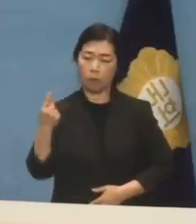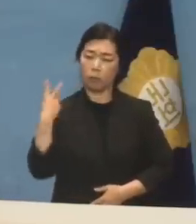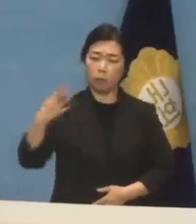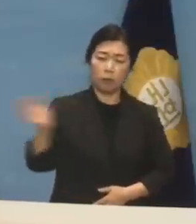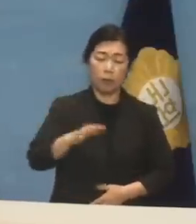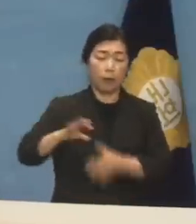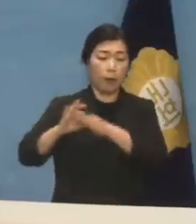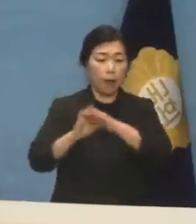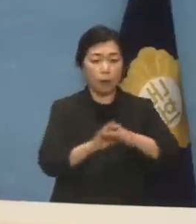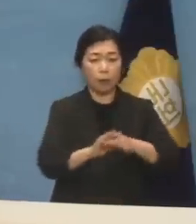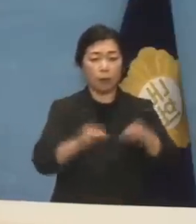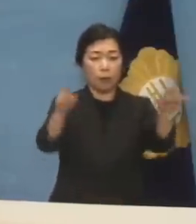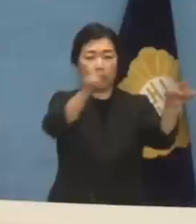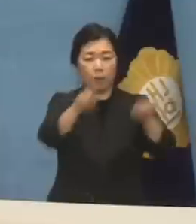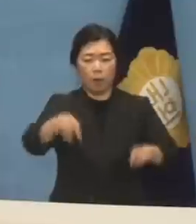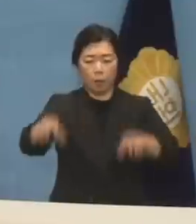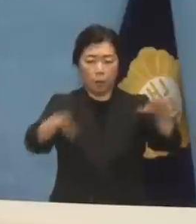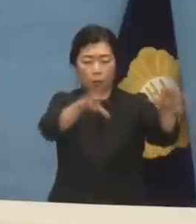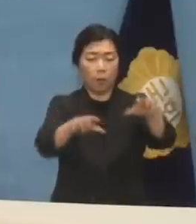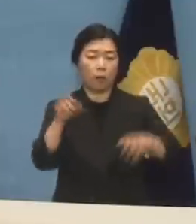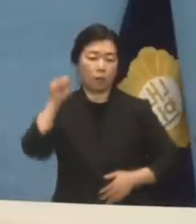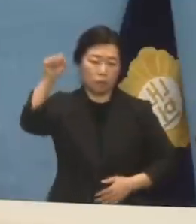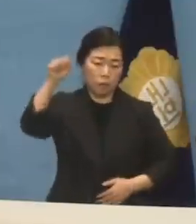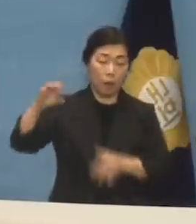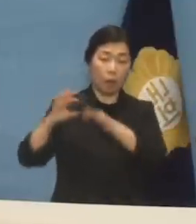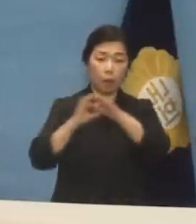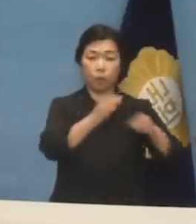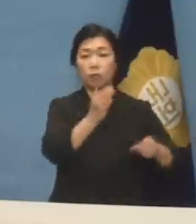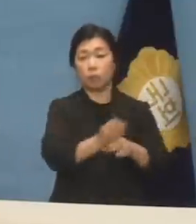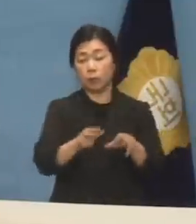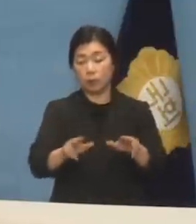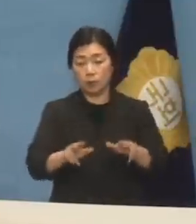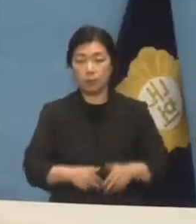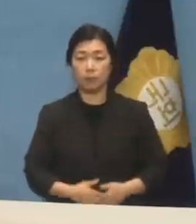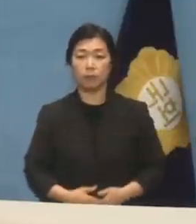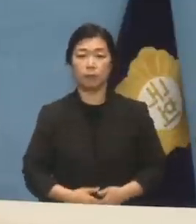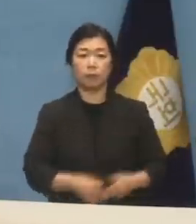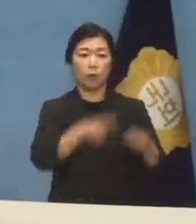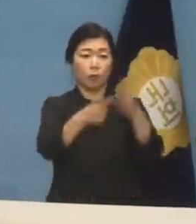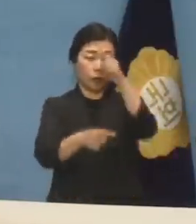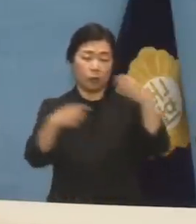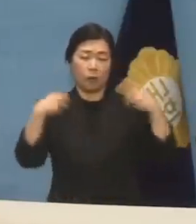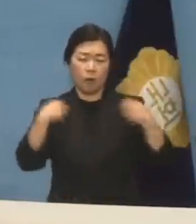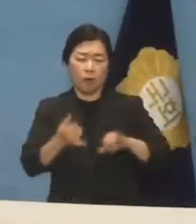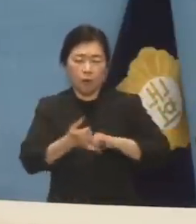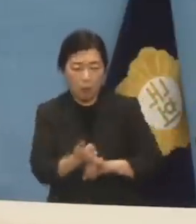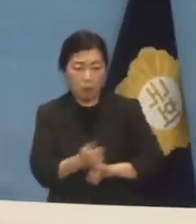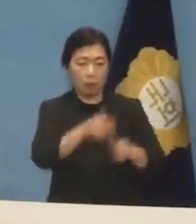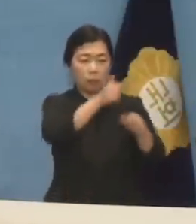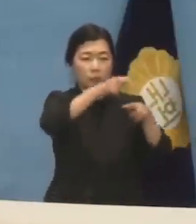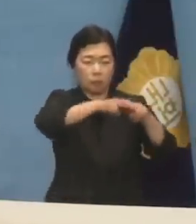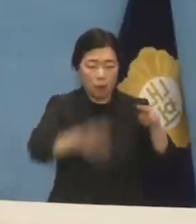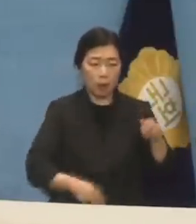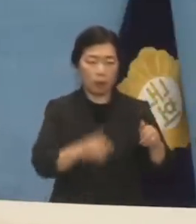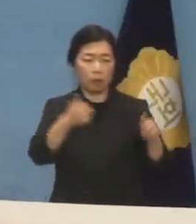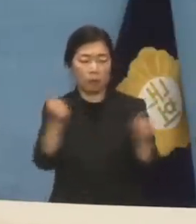아닙니다. 곳곳에서 거대한 함성이 울려 퍼지고 있습니다. 윤석열 정권을 반드시 무너뜨려달라고